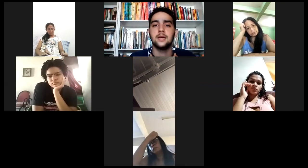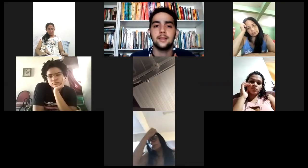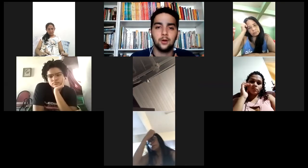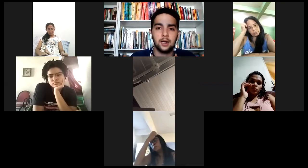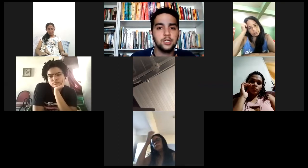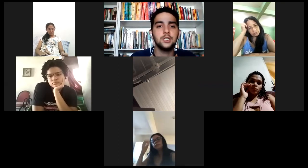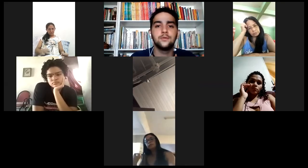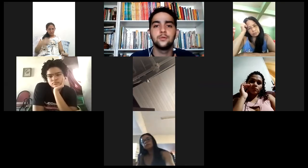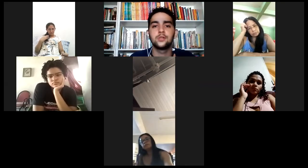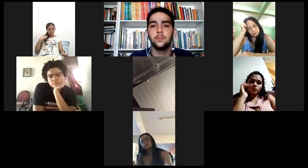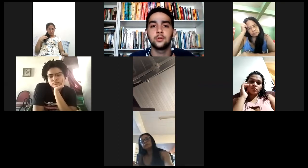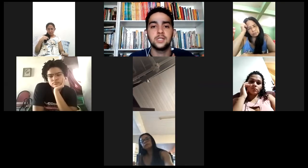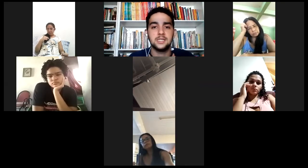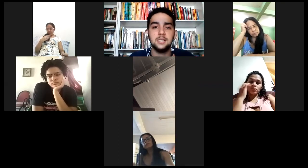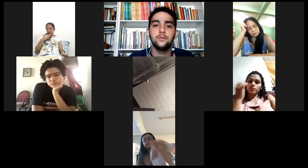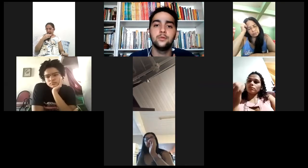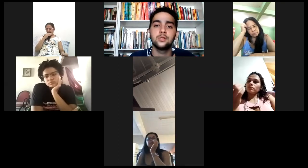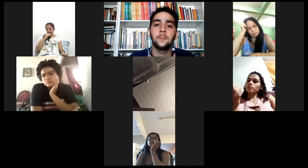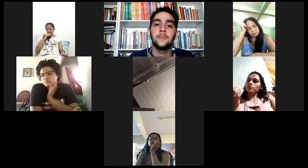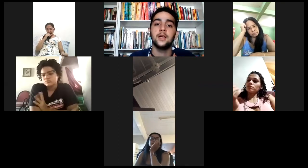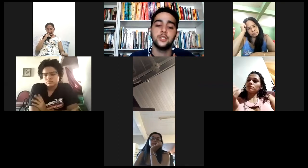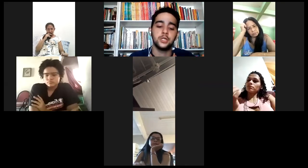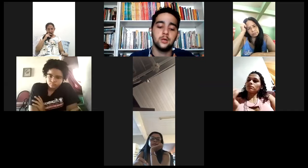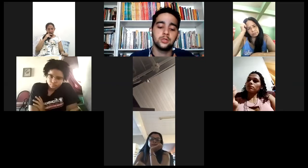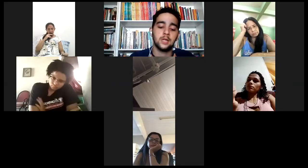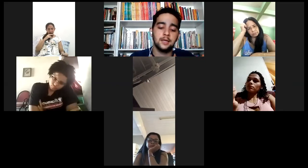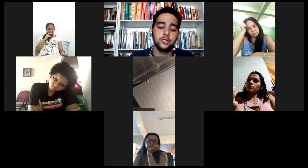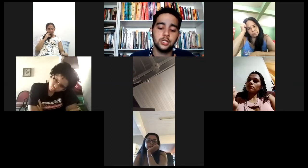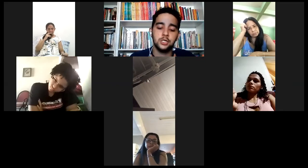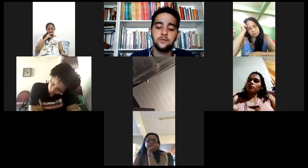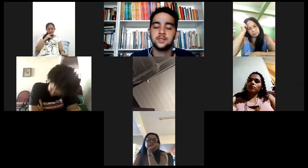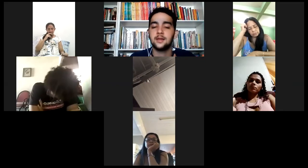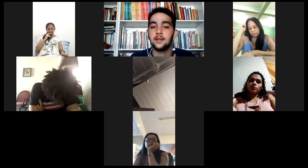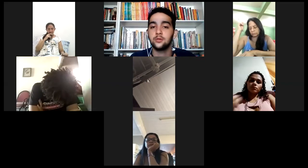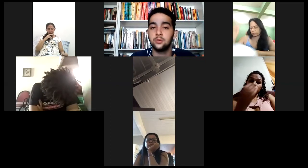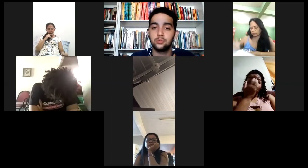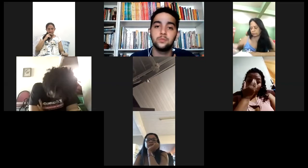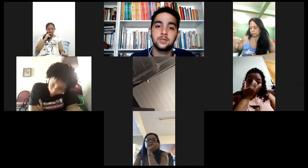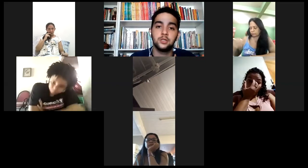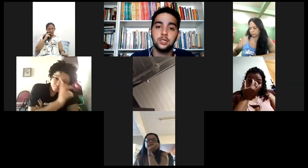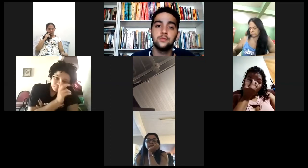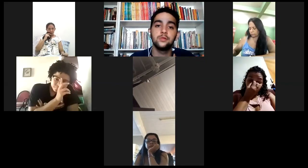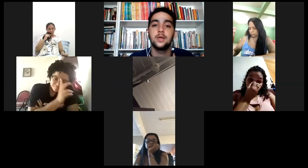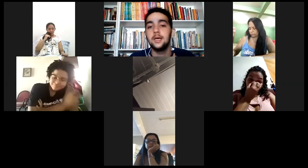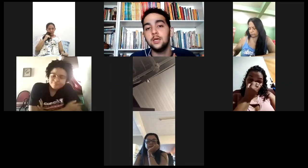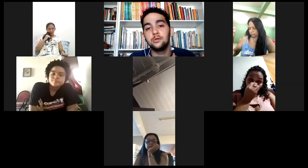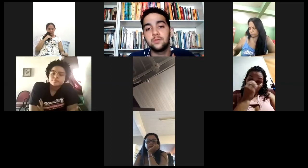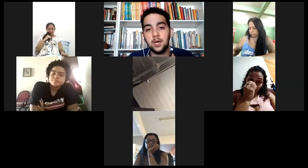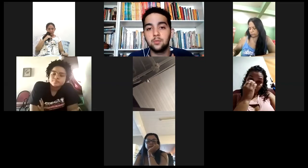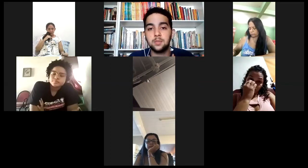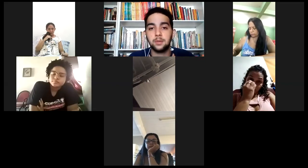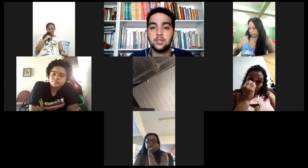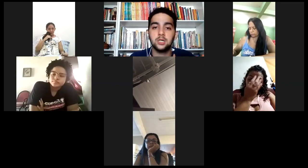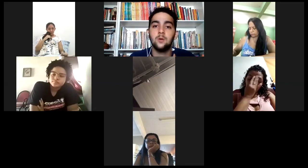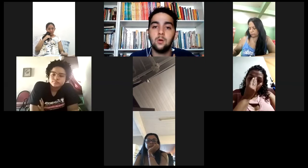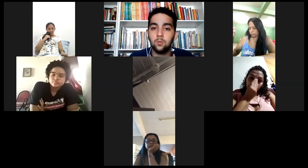pessoais, interrogativos, possessivos. A gente tem os adjetivos que se relacionam com substantivos e os